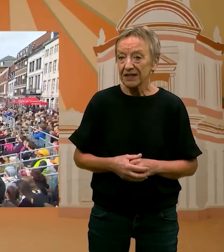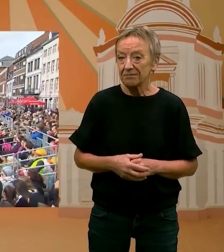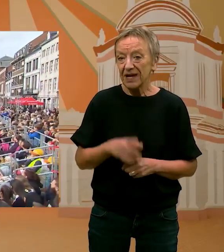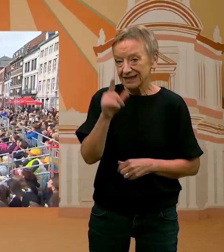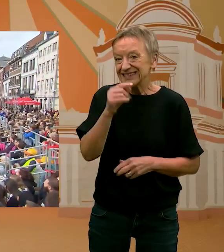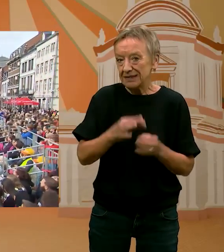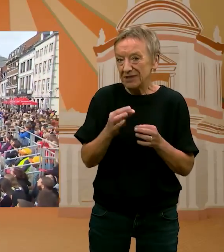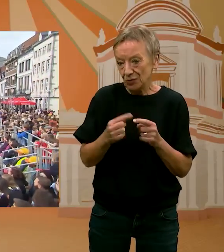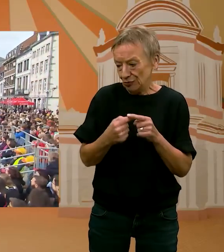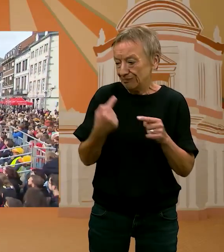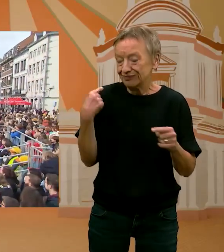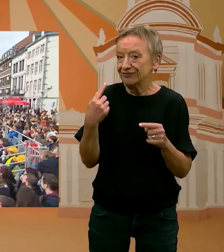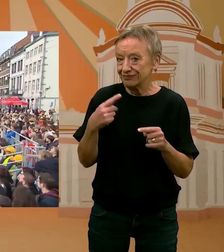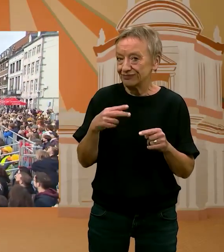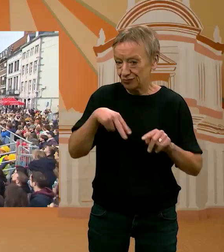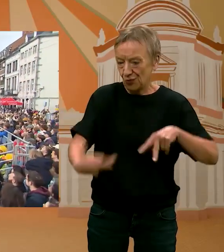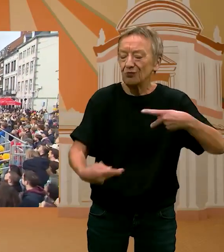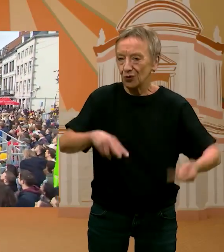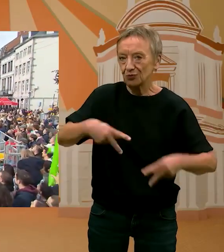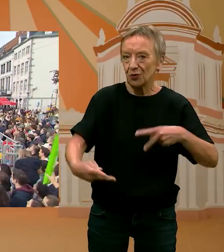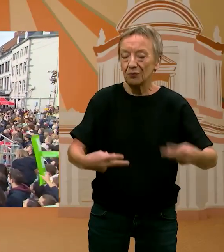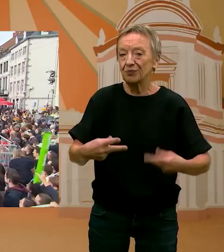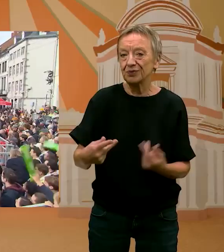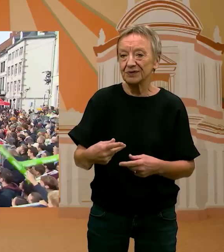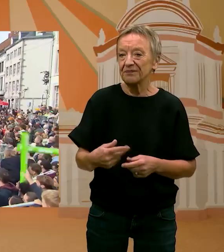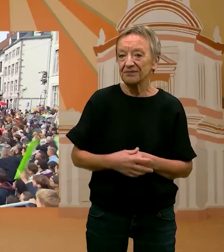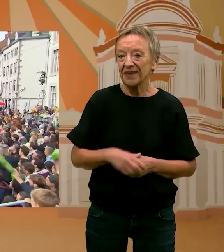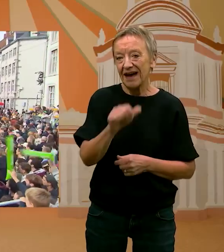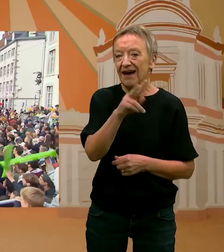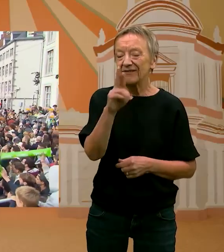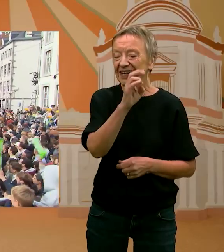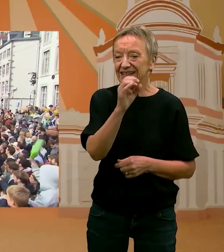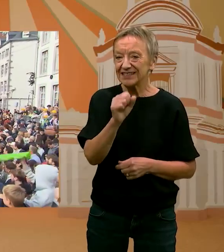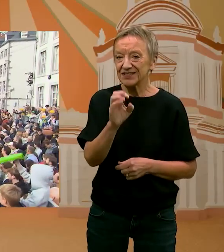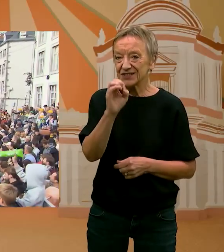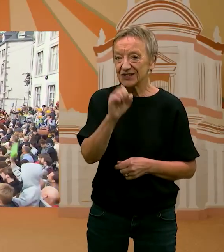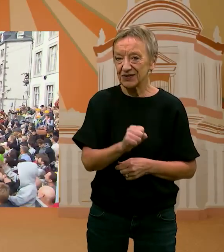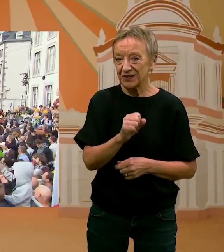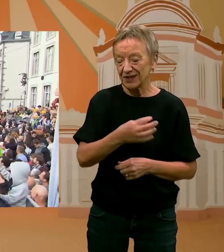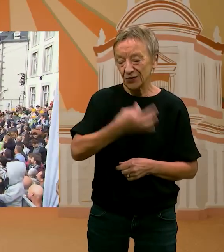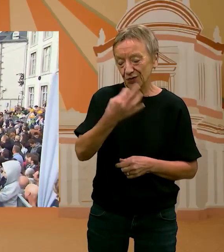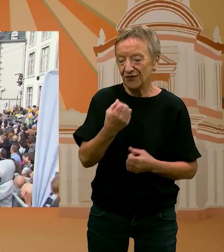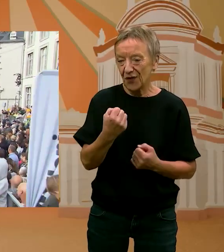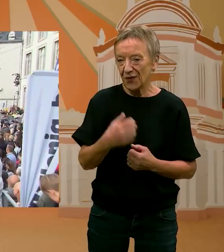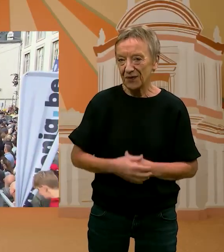beaucoup trop, et les après sont trop forts. Hein. Ouais, je sais pas ce qui s'est passé vraiment. On était compact,